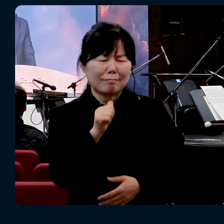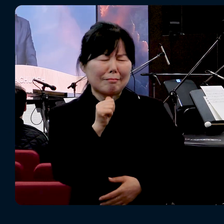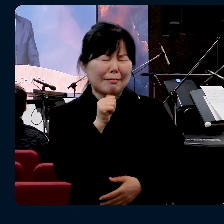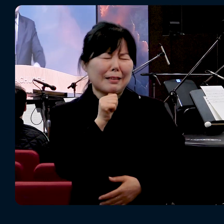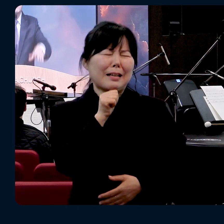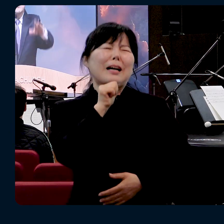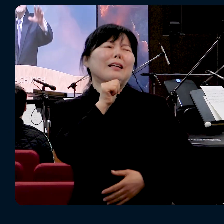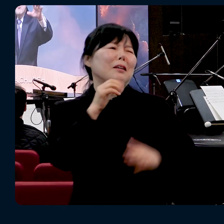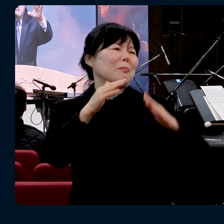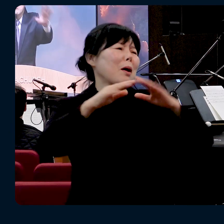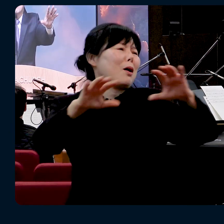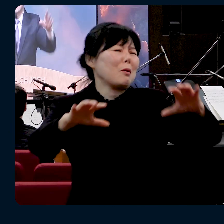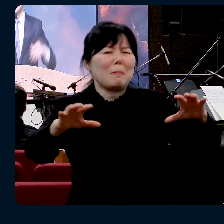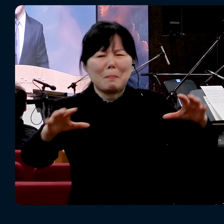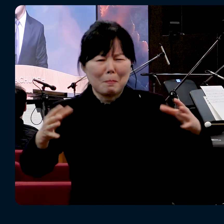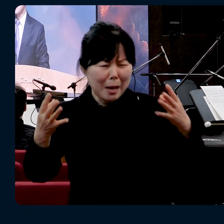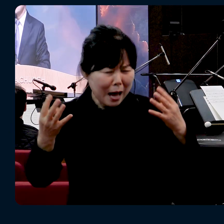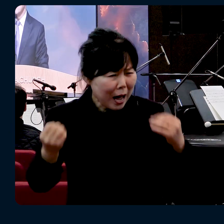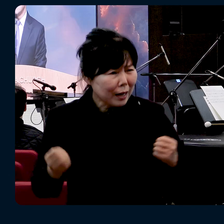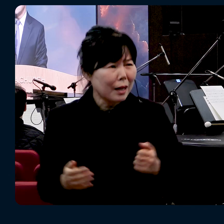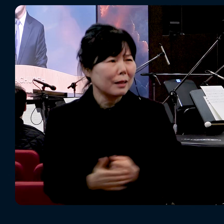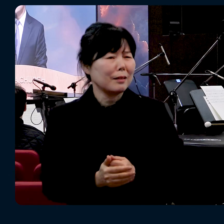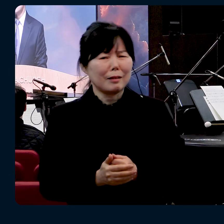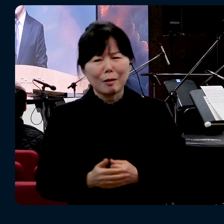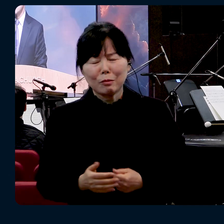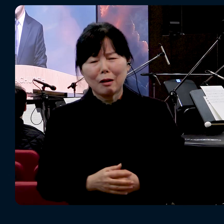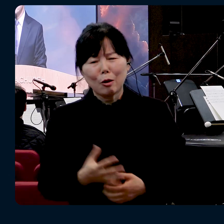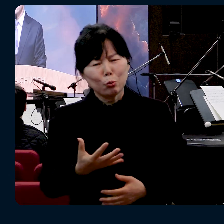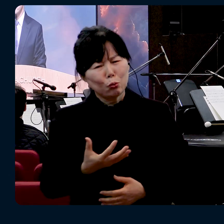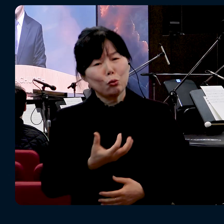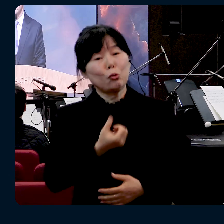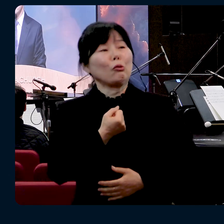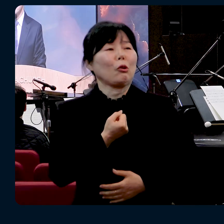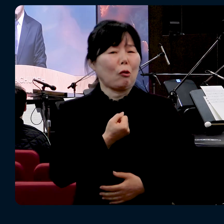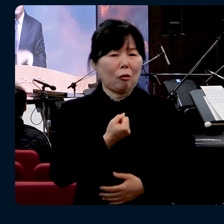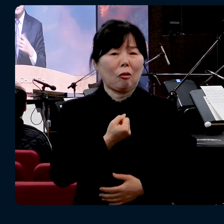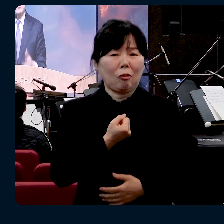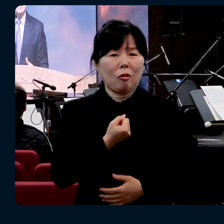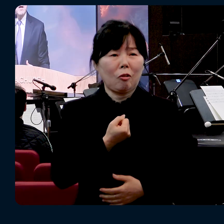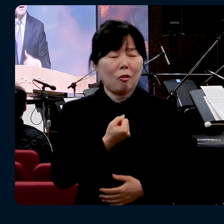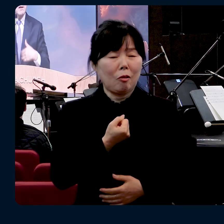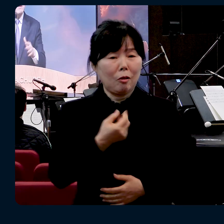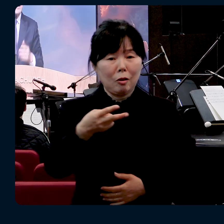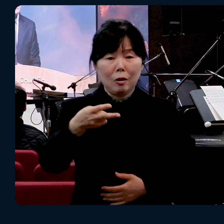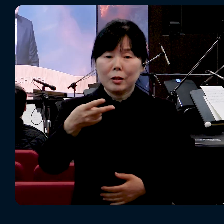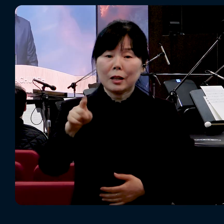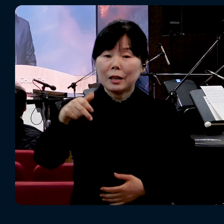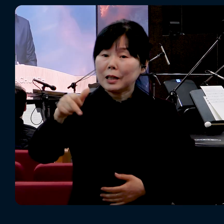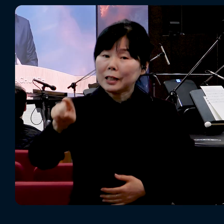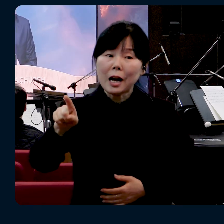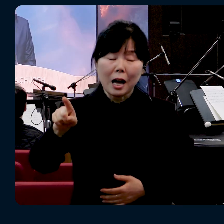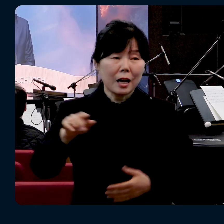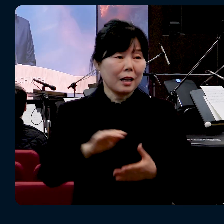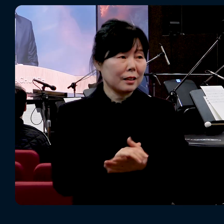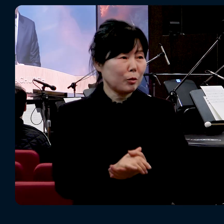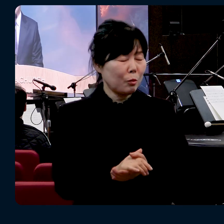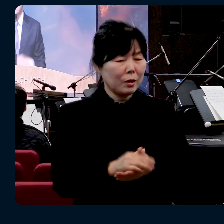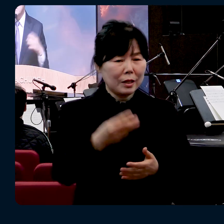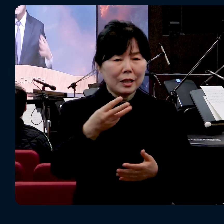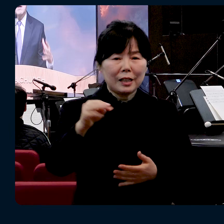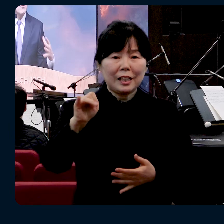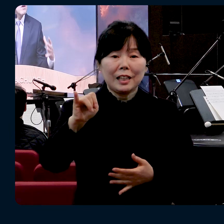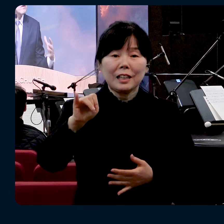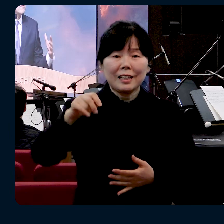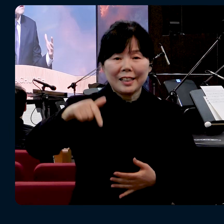넘쳐요. 그런데 그 모습이 너무너무 정말 충격적이에요. 거기 가서 이제 갈 때 이 릭샤라고